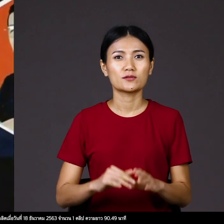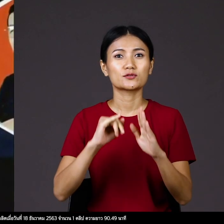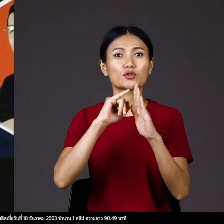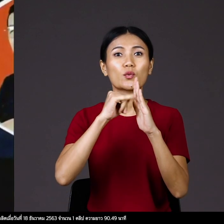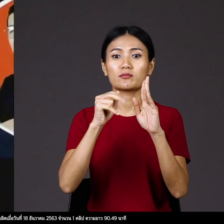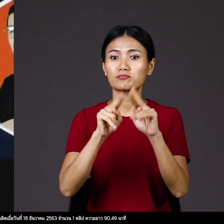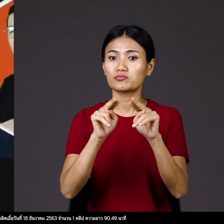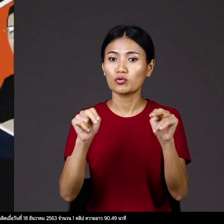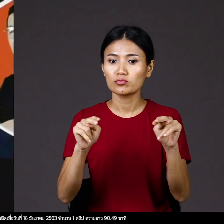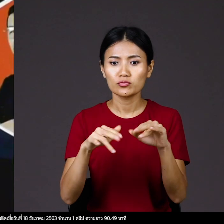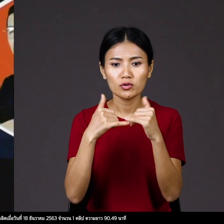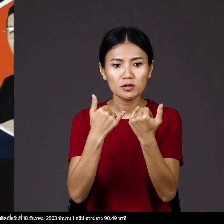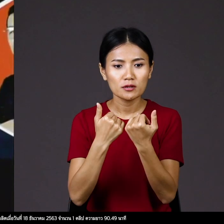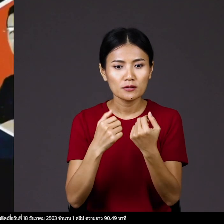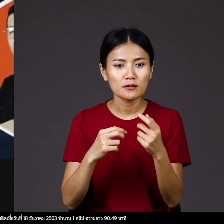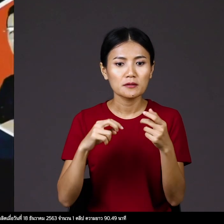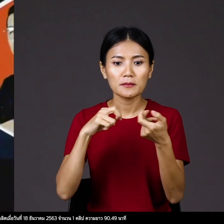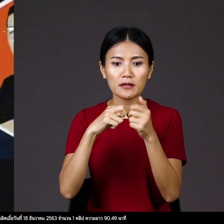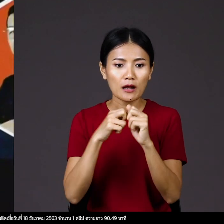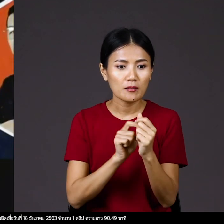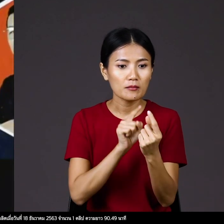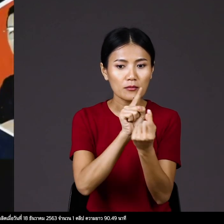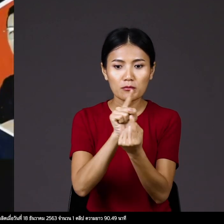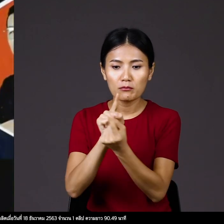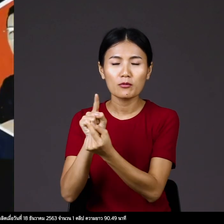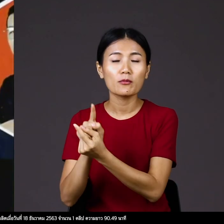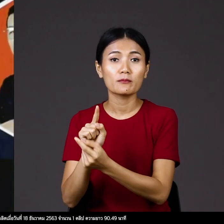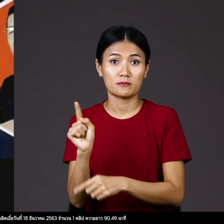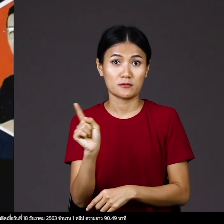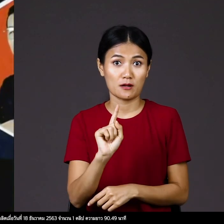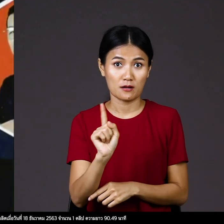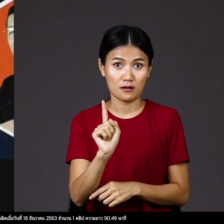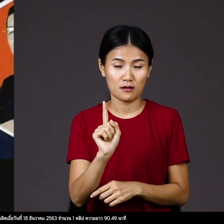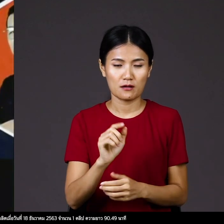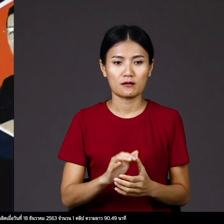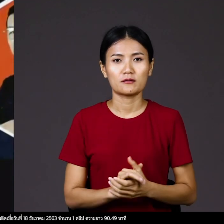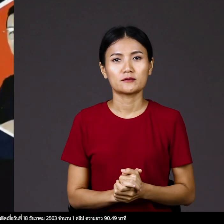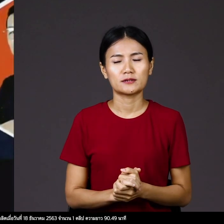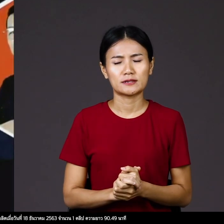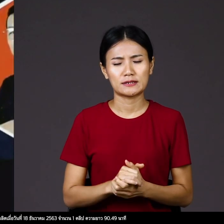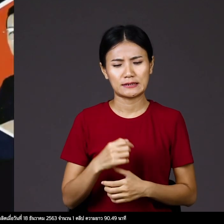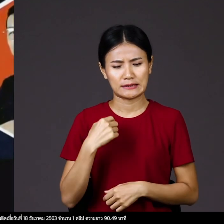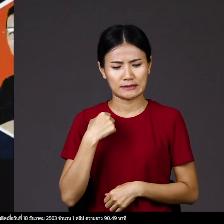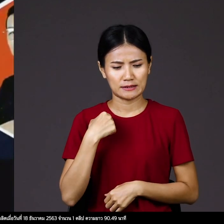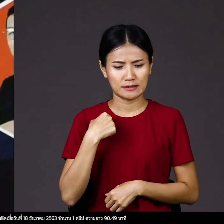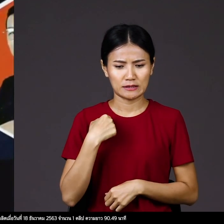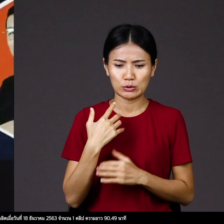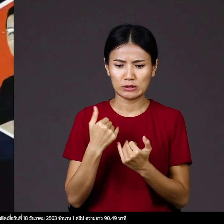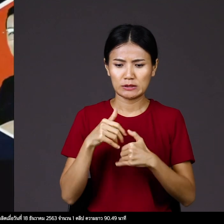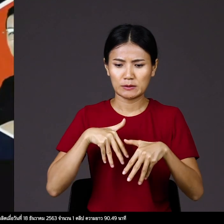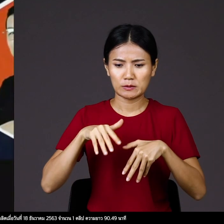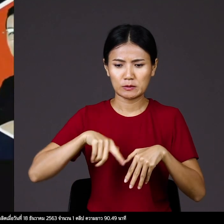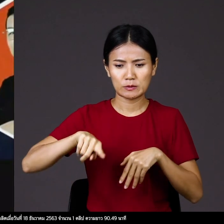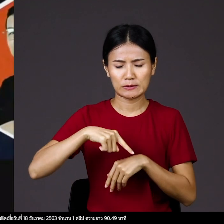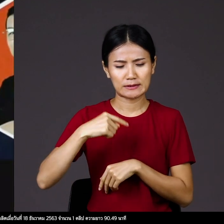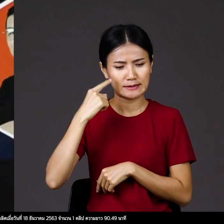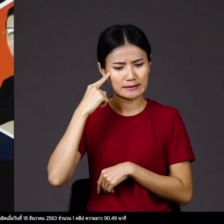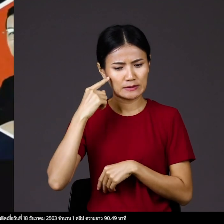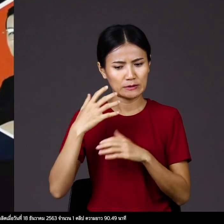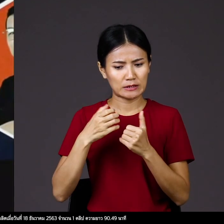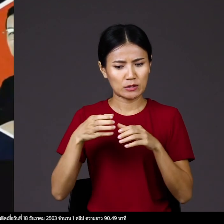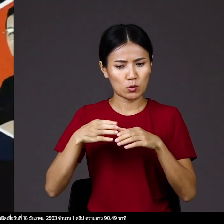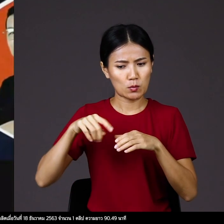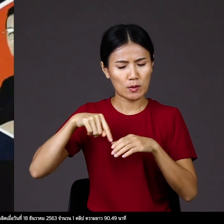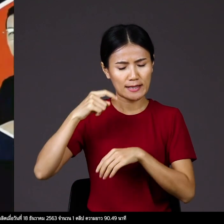หลายปัญหาที่เราเจอกันมาเนี่ยทำให้เราย้อนคิดครับว่าเราฝันไปไกลไปหรือเปล่